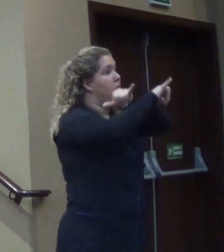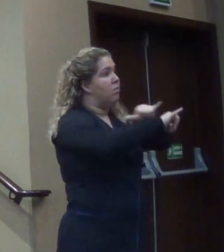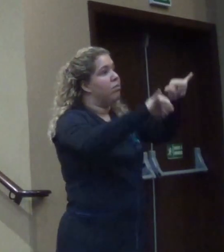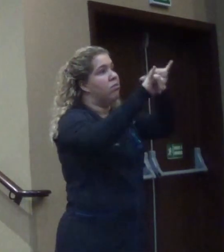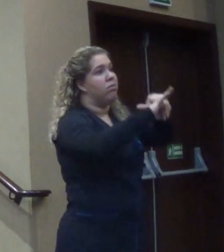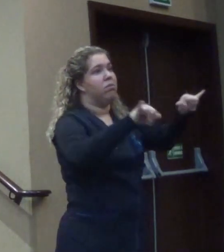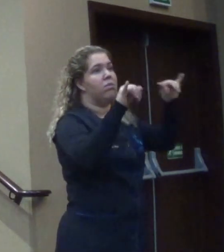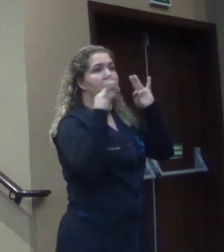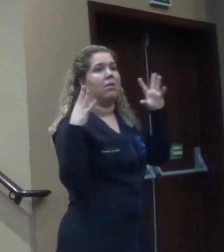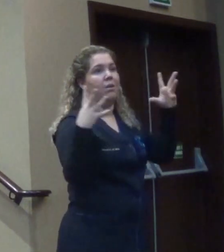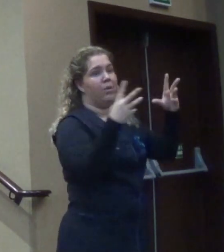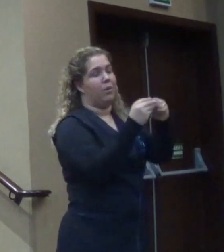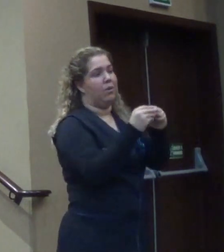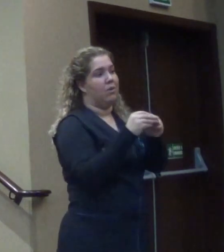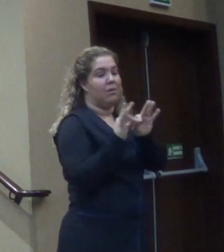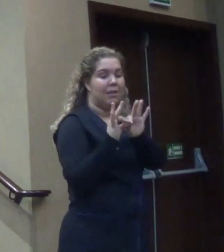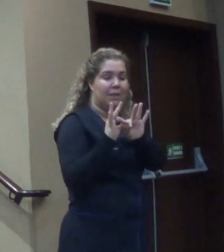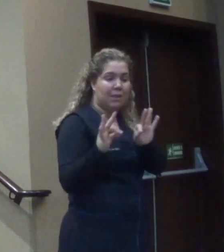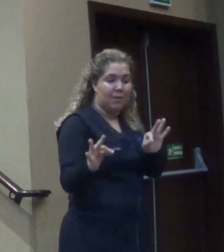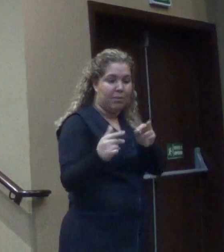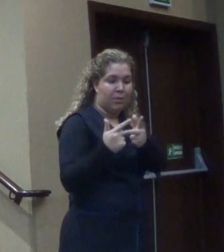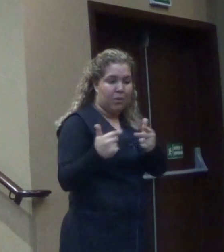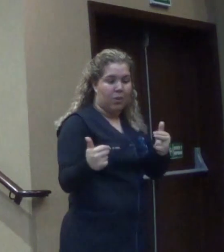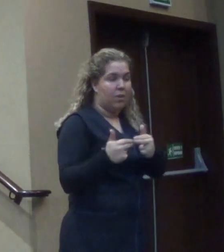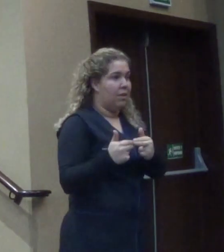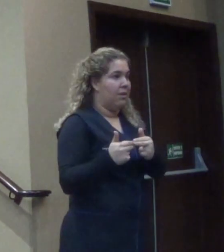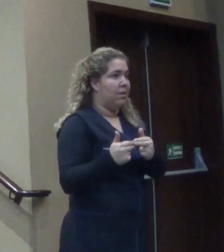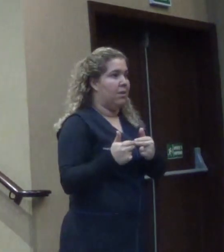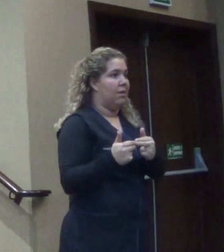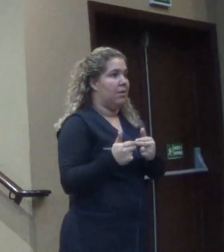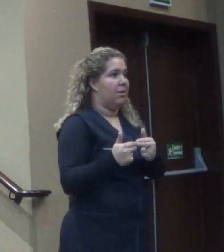Coisas absolutamente simples que não custam quase nada.